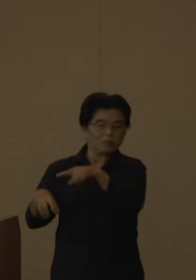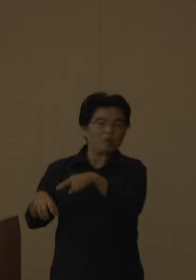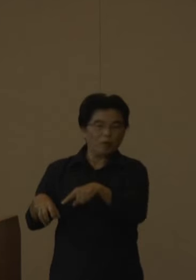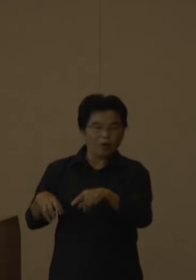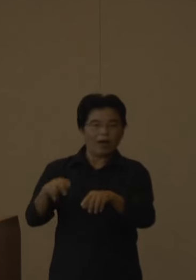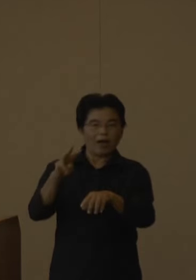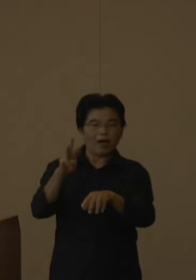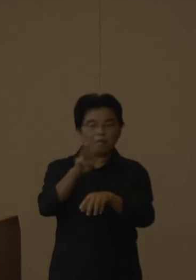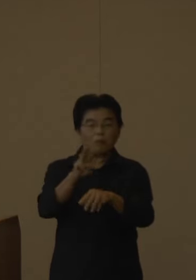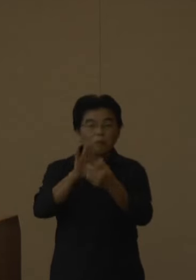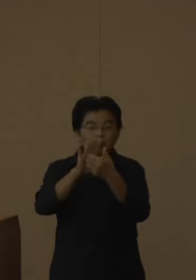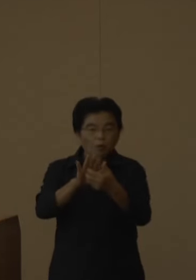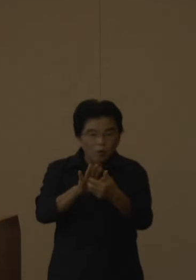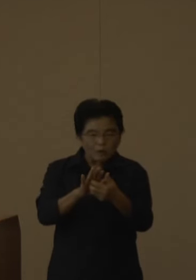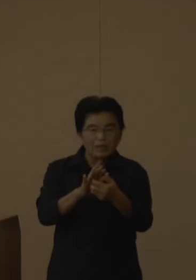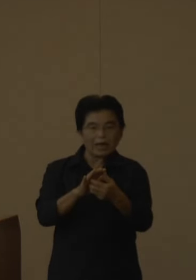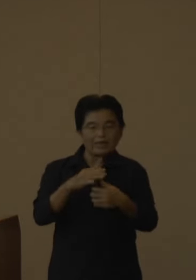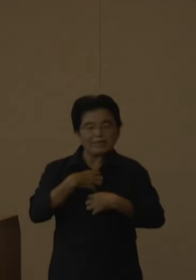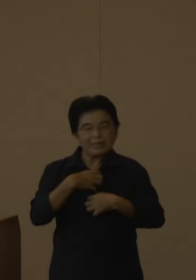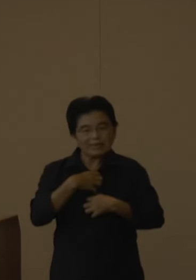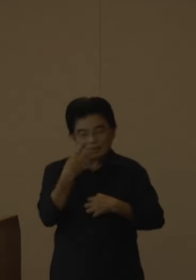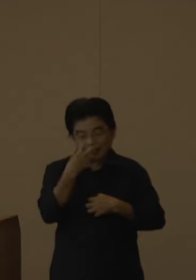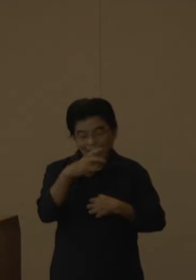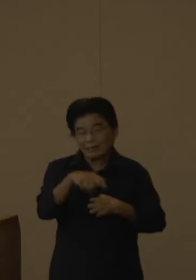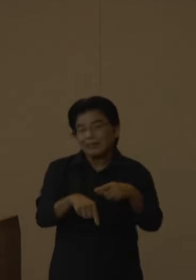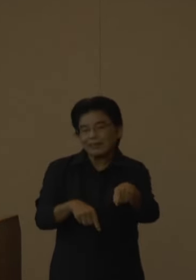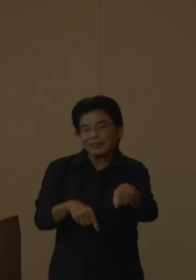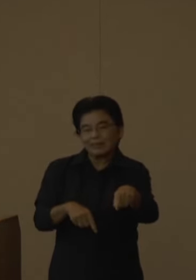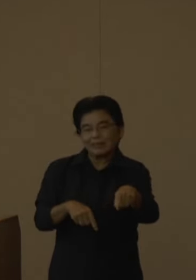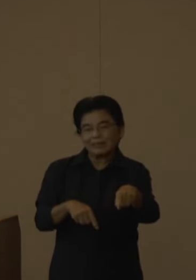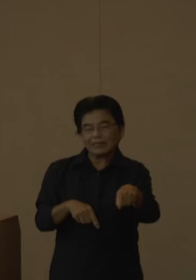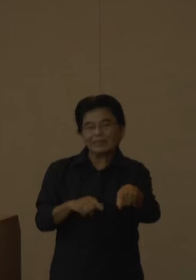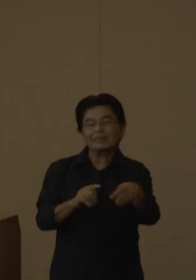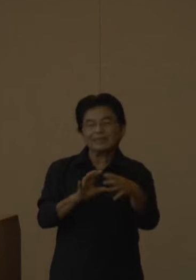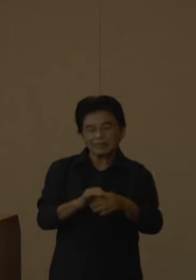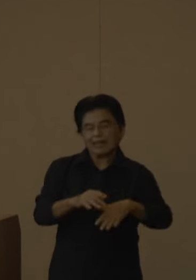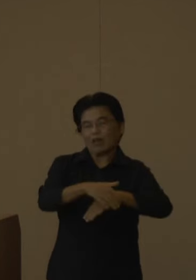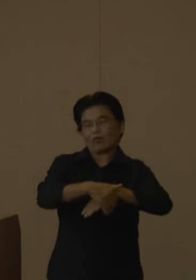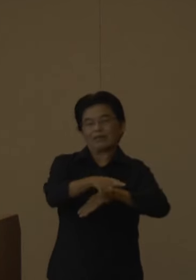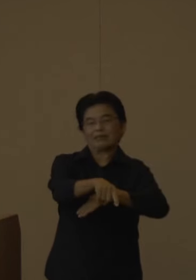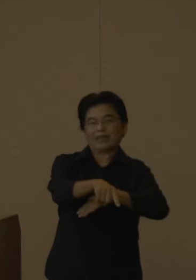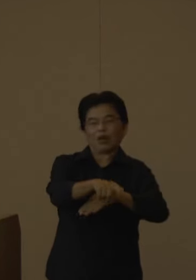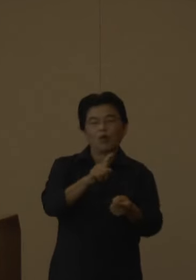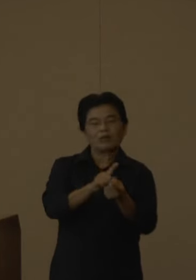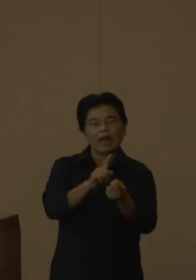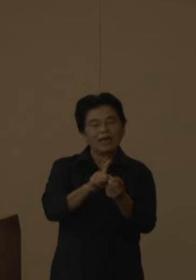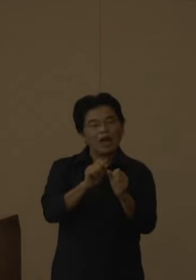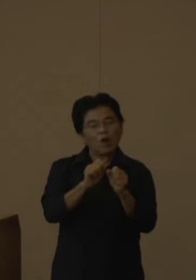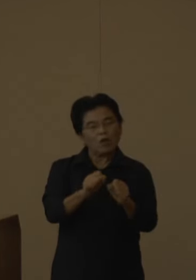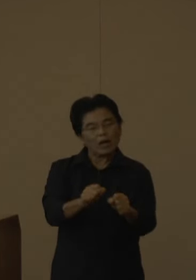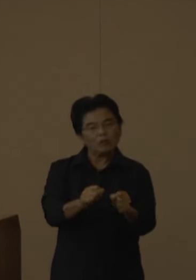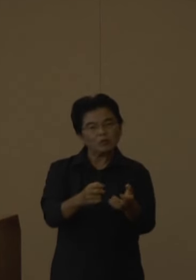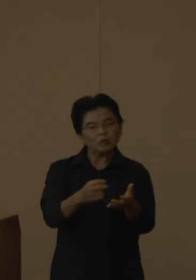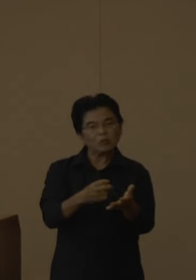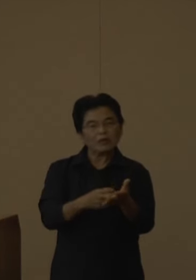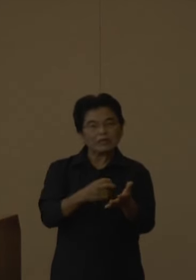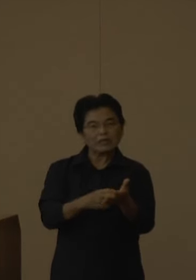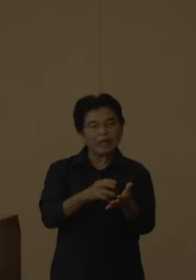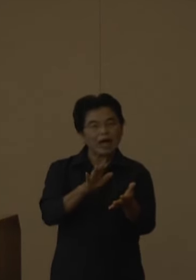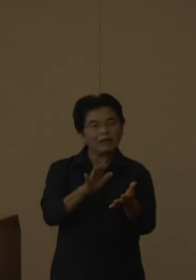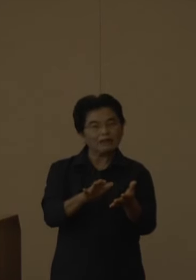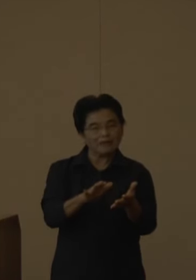防災危機管理課がやはりその災害等については窓口として対応すべきであったというようなこと